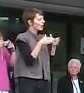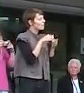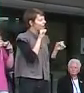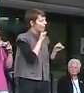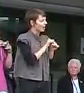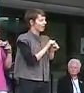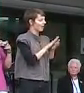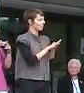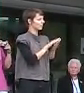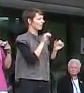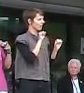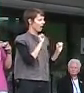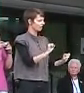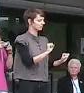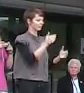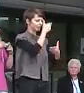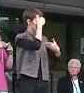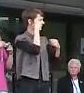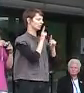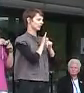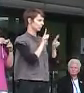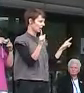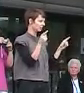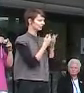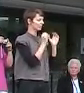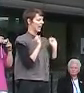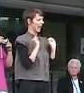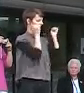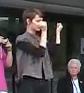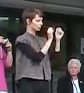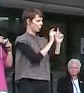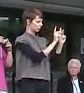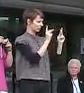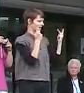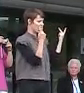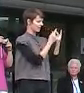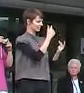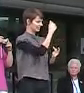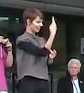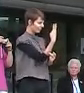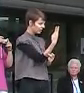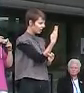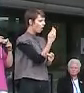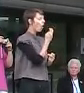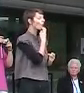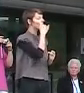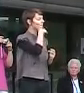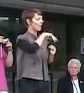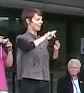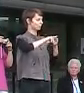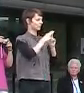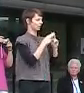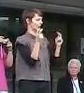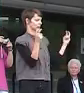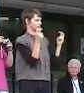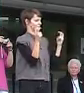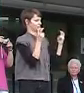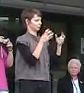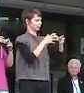gelingen wird und der Aktionskreis T4 wachsen wird und wir hier eine